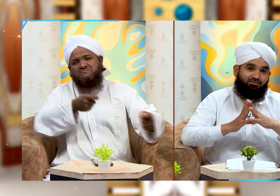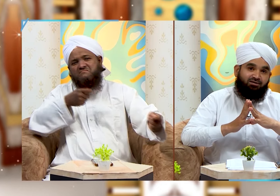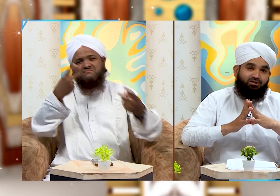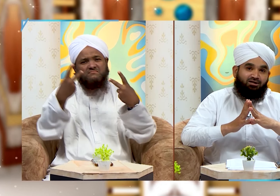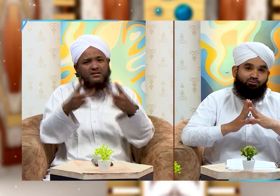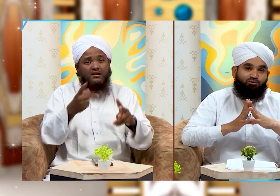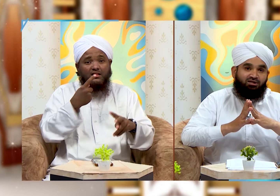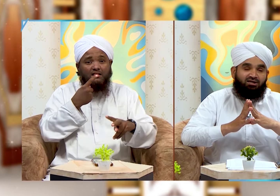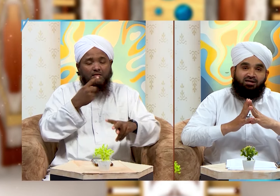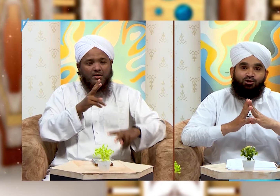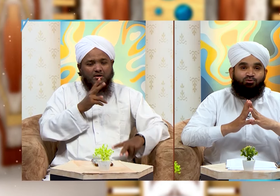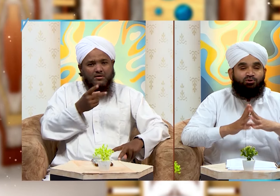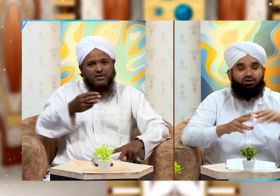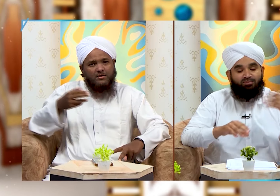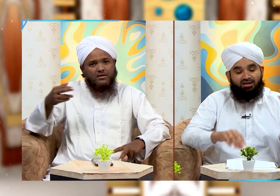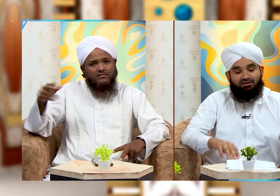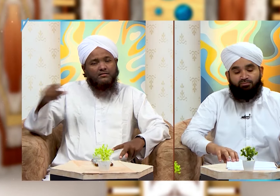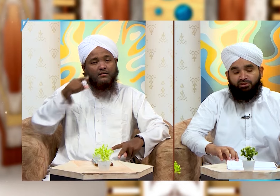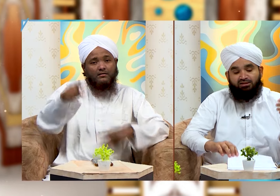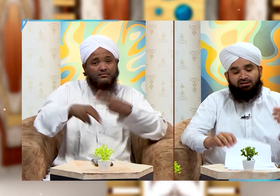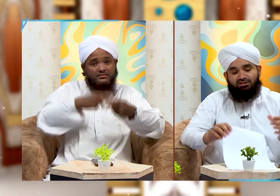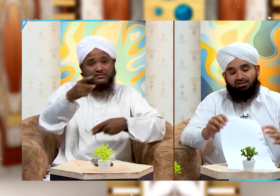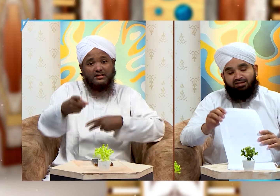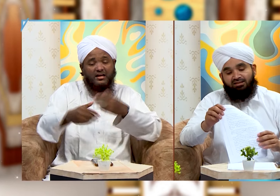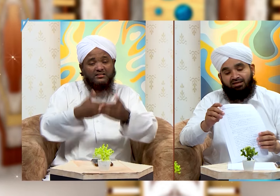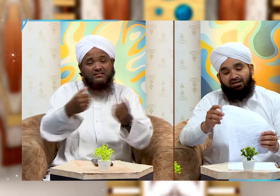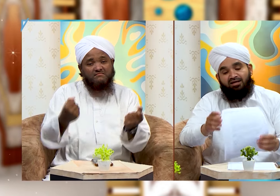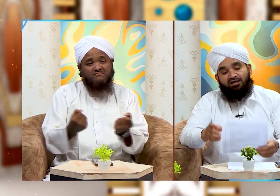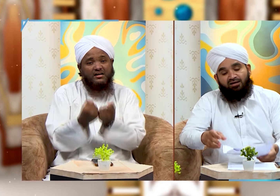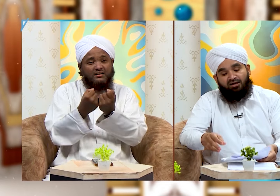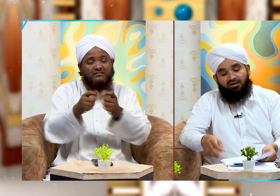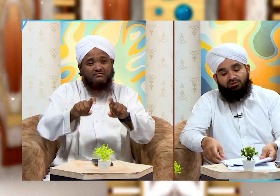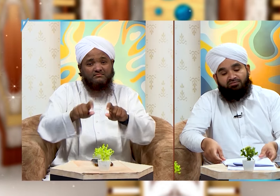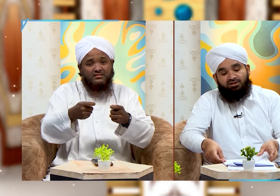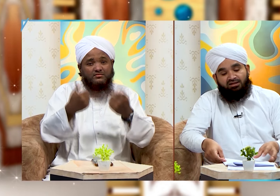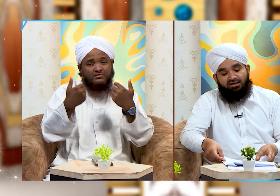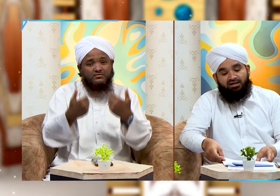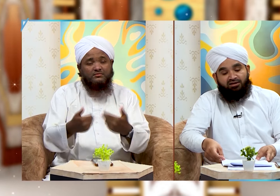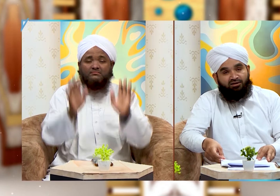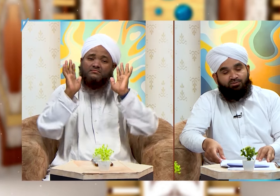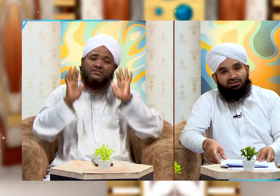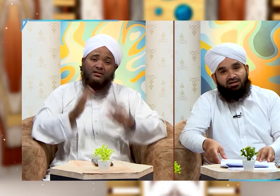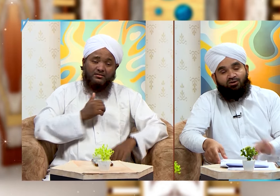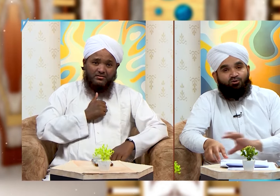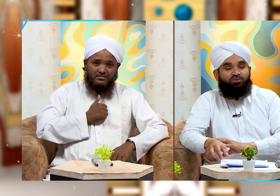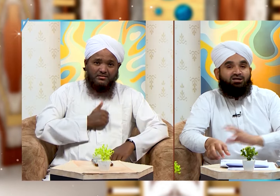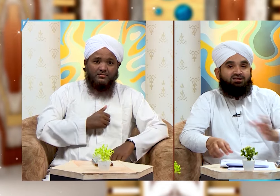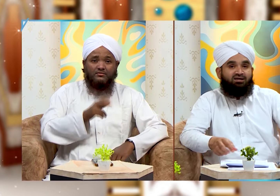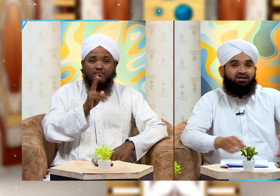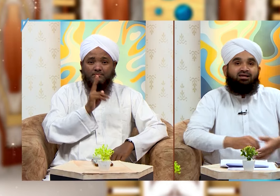زبان بے قابو ہوتی ہے تو پھر معاملات بگڑتے ہی چلے جاتے ہیں کام سورتا ہے نرمی سے اور بگڑتا ہے